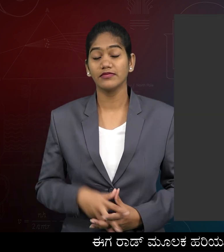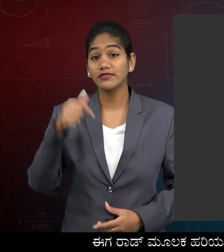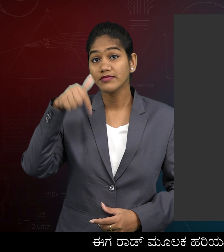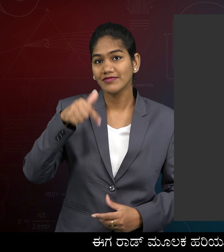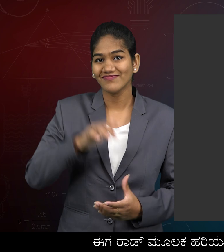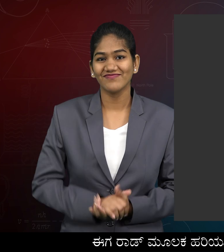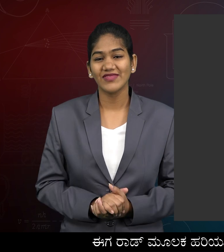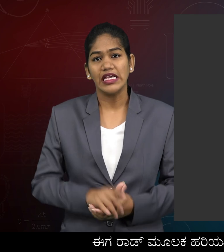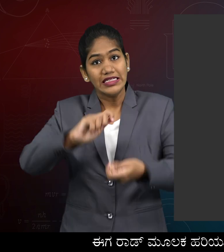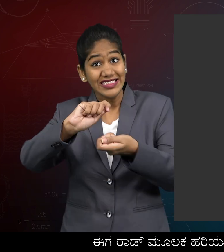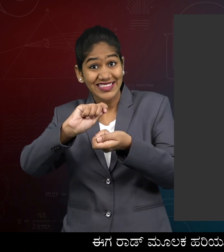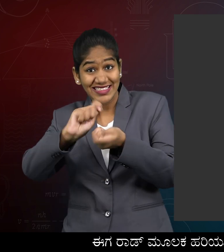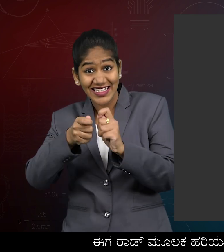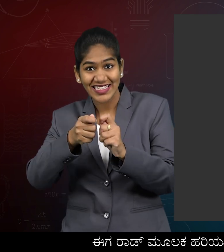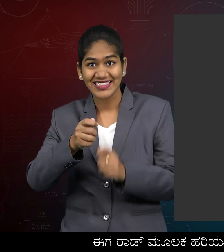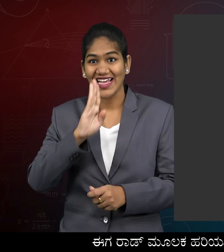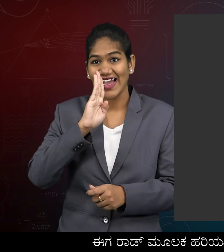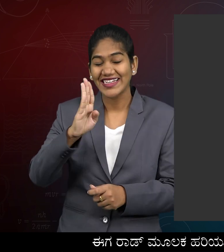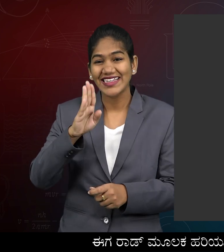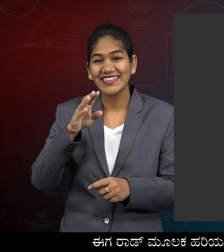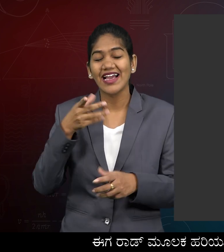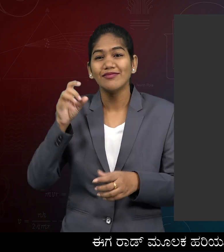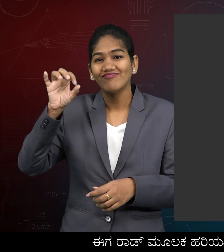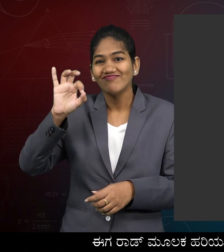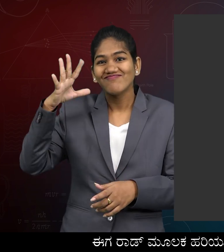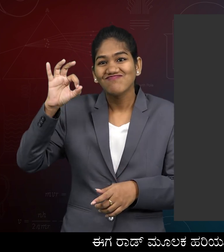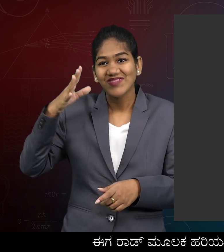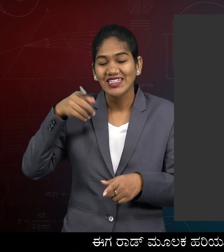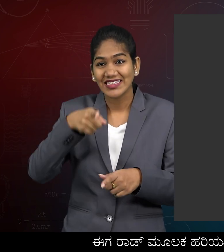ಈಗ ರಾಡ್ ಮೂಲಕ ಹರಿಯುವ ಪ್ರವಾಹದ ದಿಕ್ಕನ್ನು ಹಿಮ್ಮುಖಗೊಳಿಸಿ.